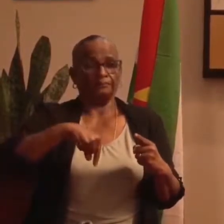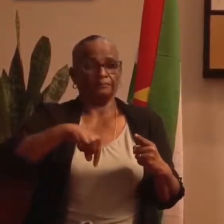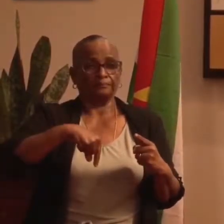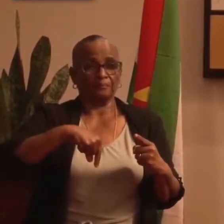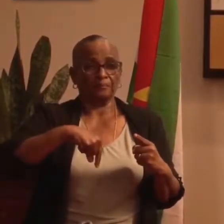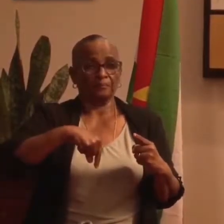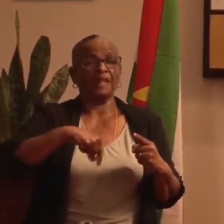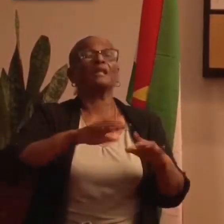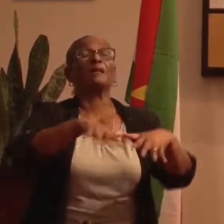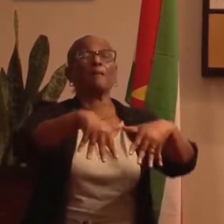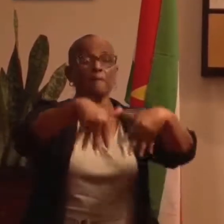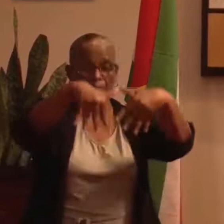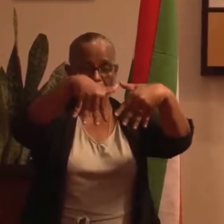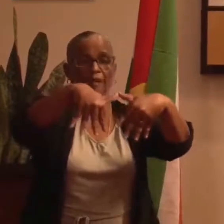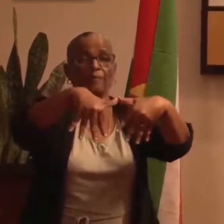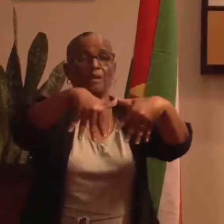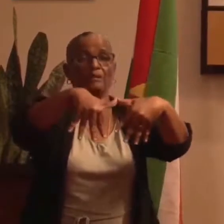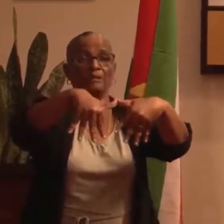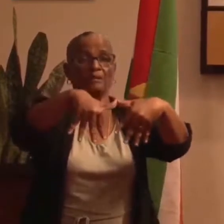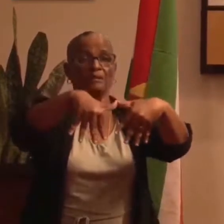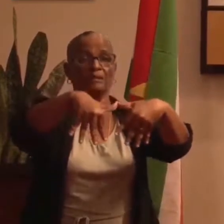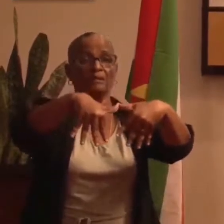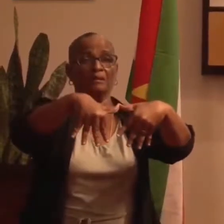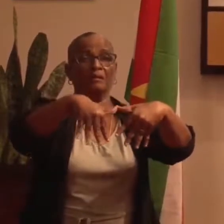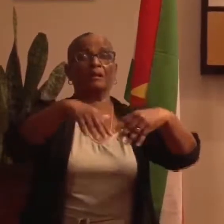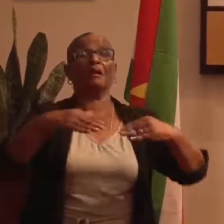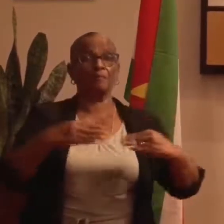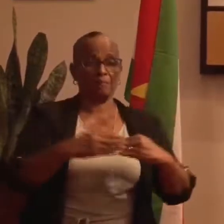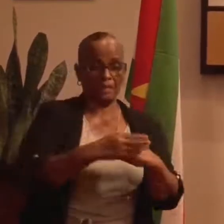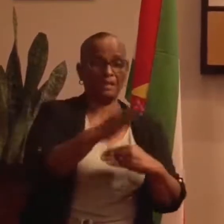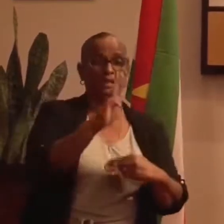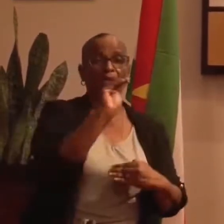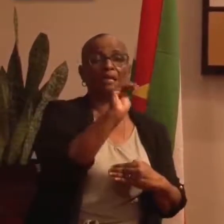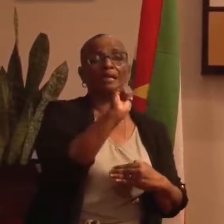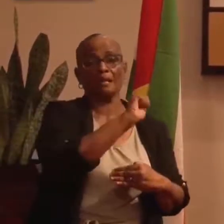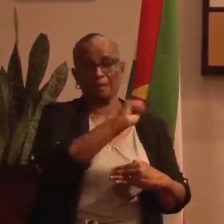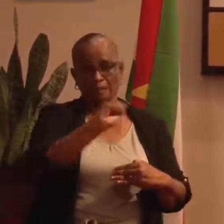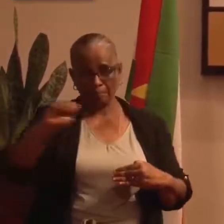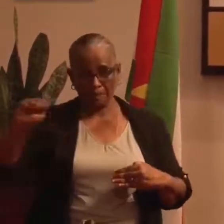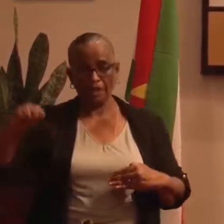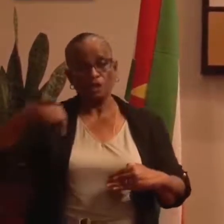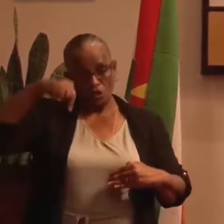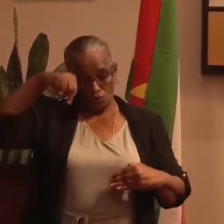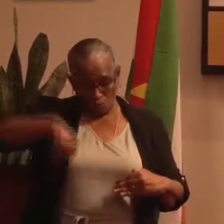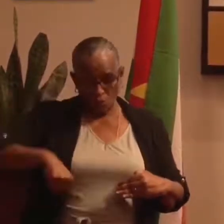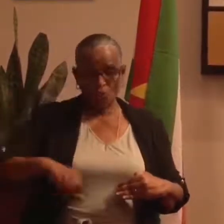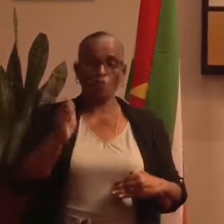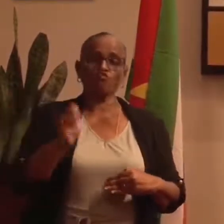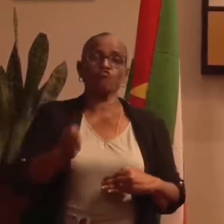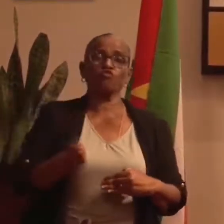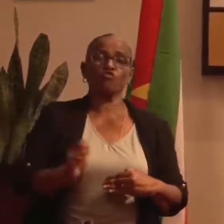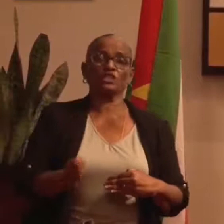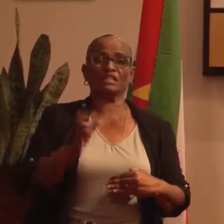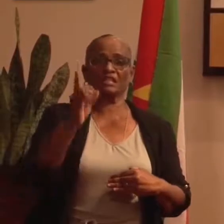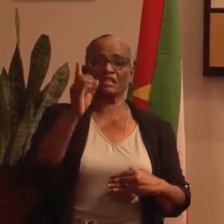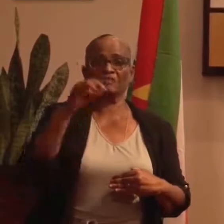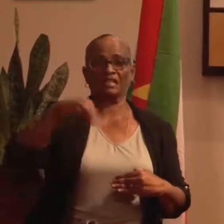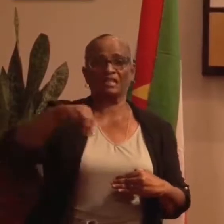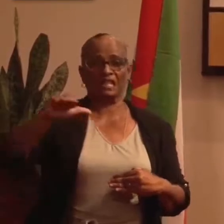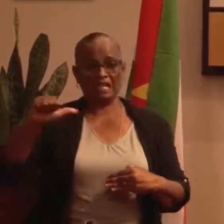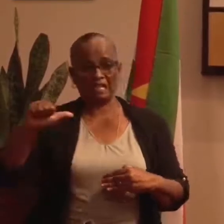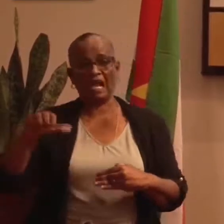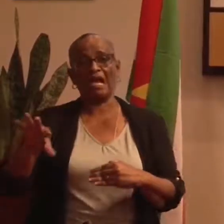in het parlement meneer B. is gekozen tot voorzitter van de Nationale Assemblée uit